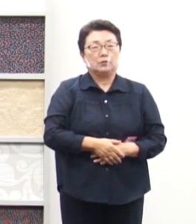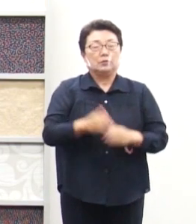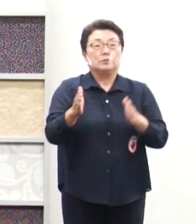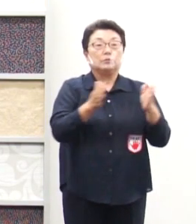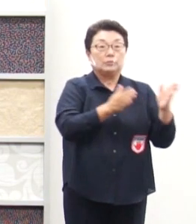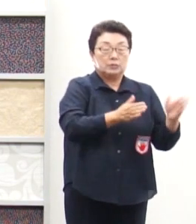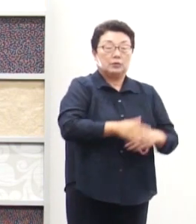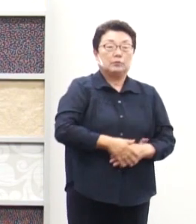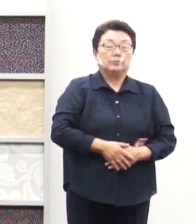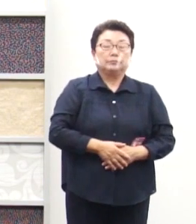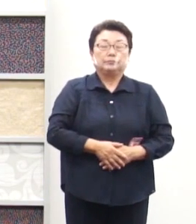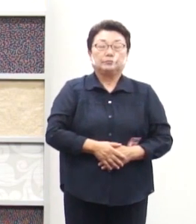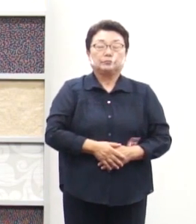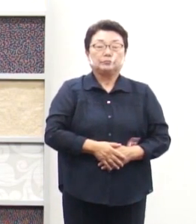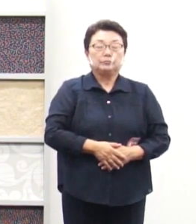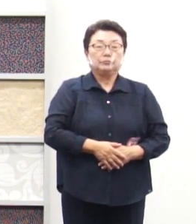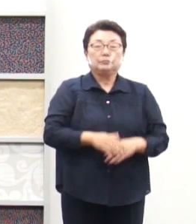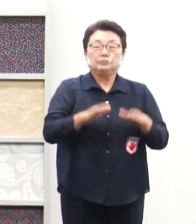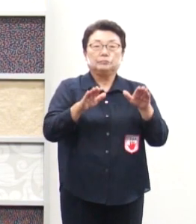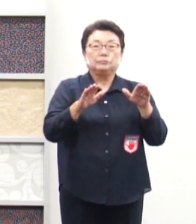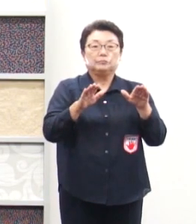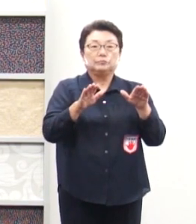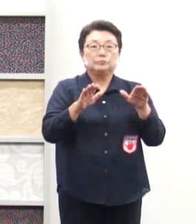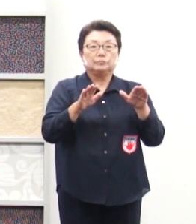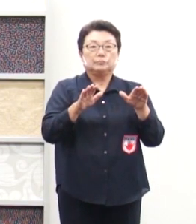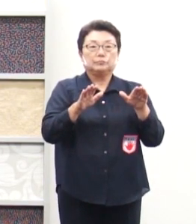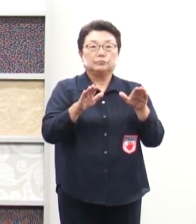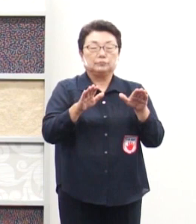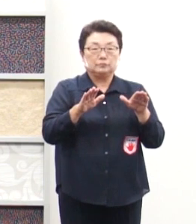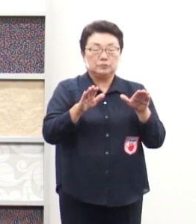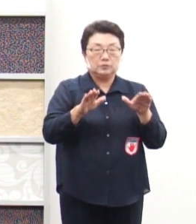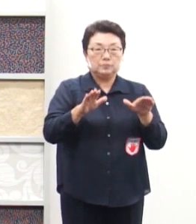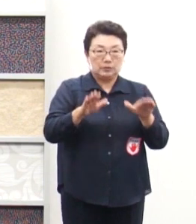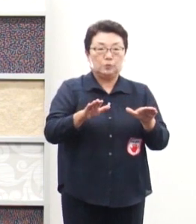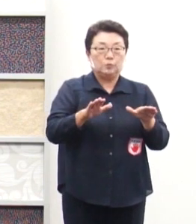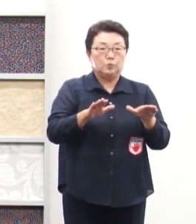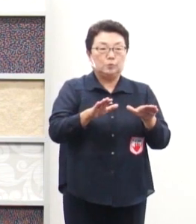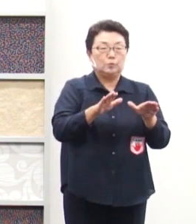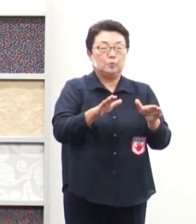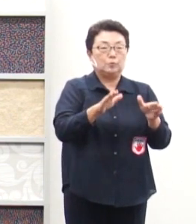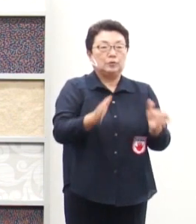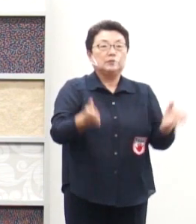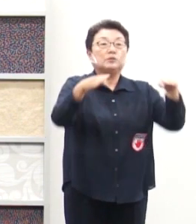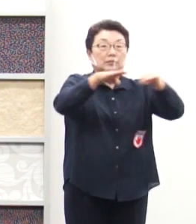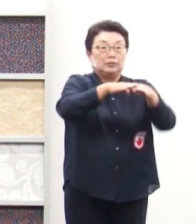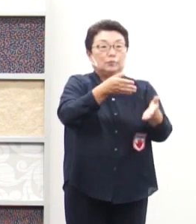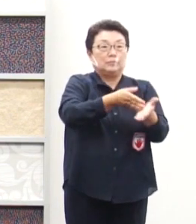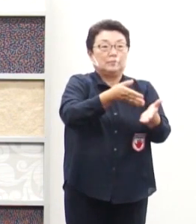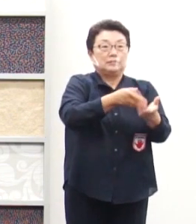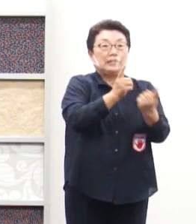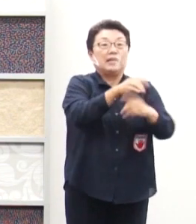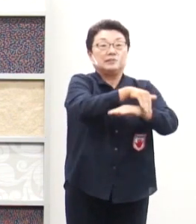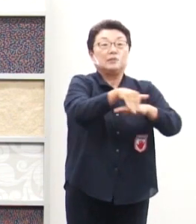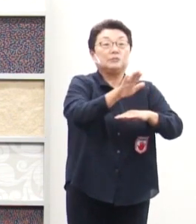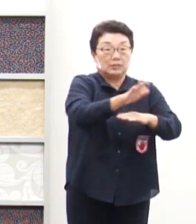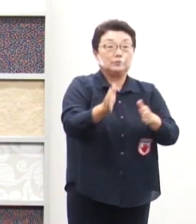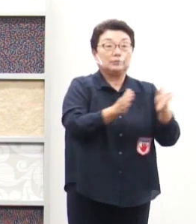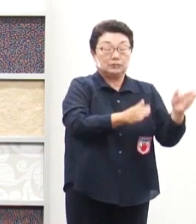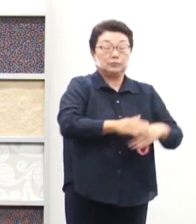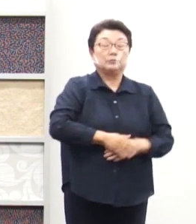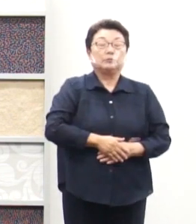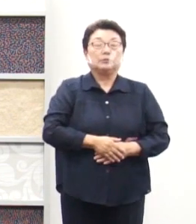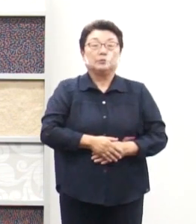そして、これが現在の、施設に対する、対応状況であります。そして、